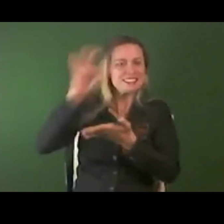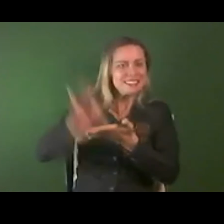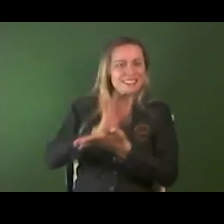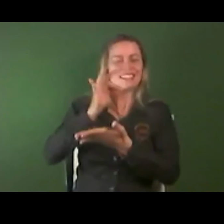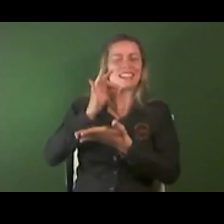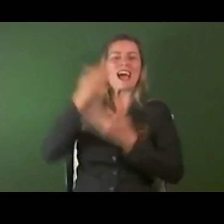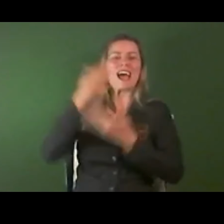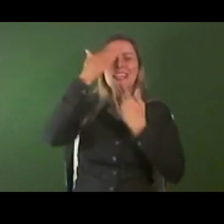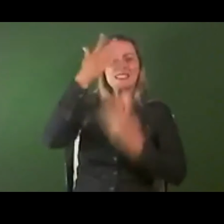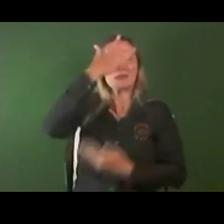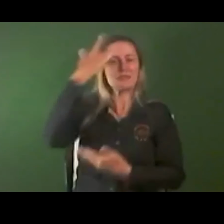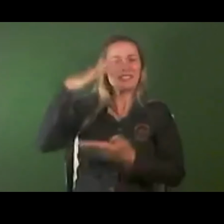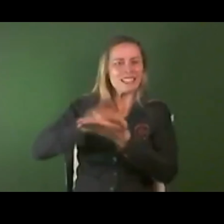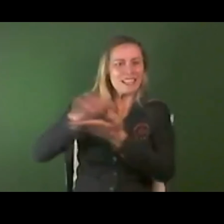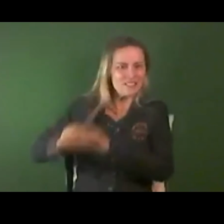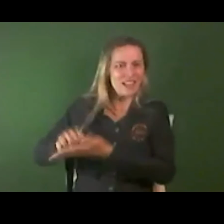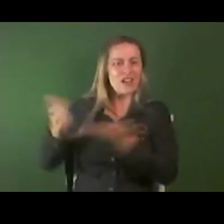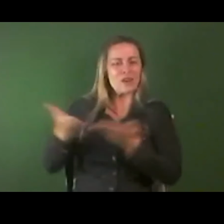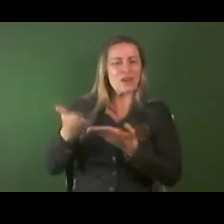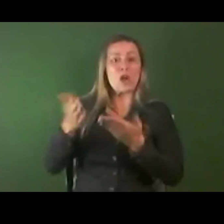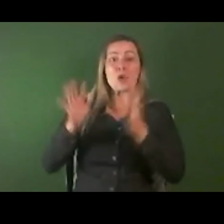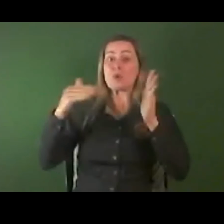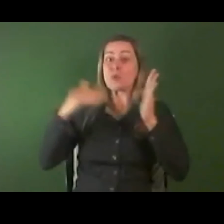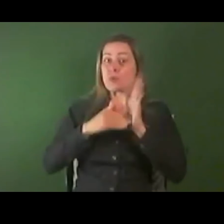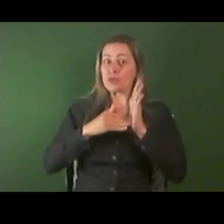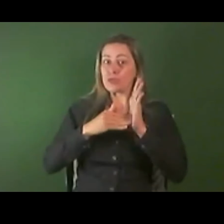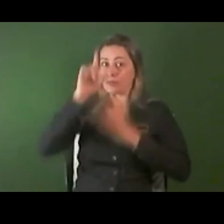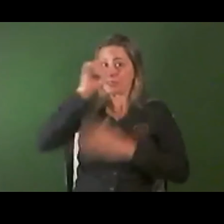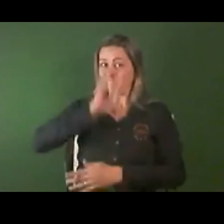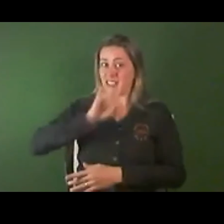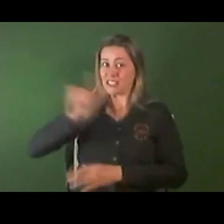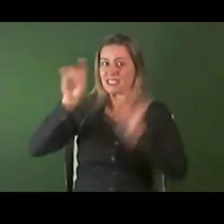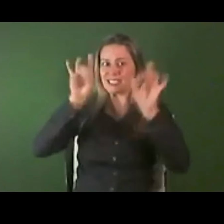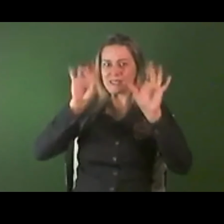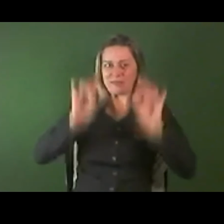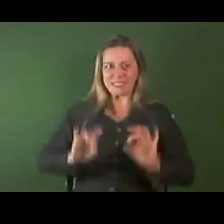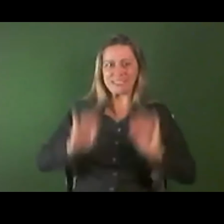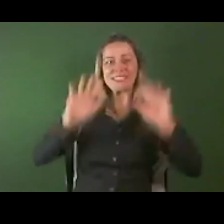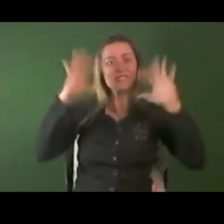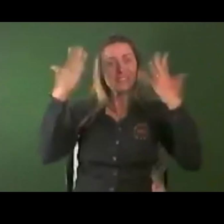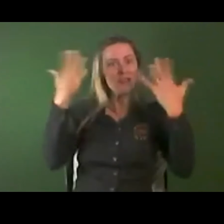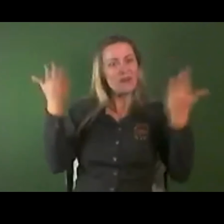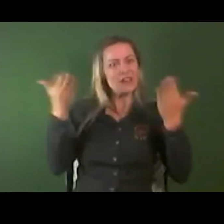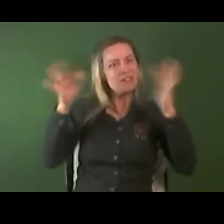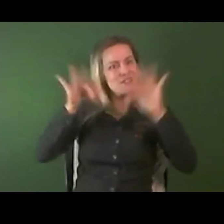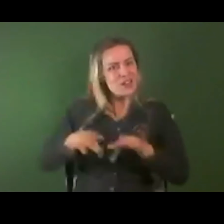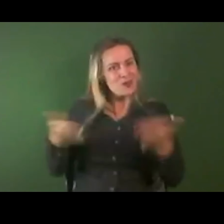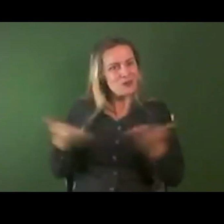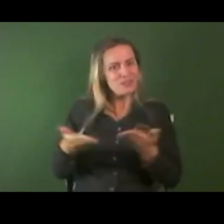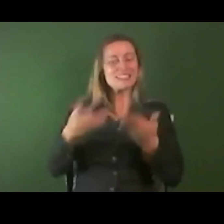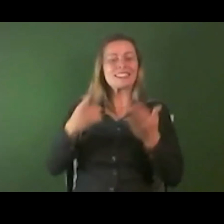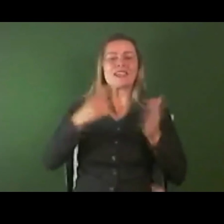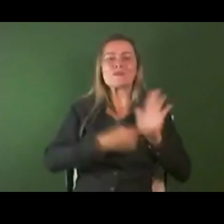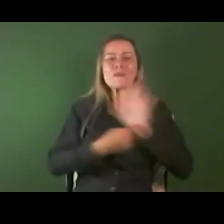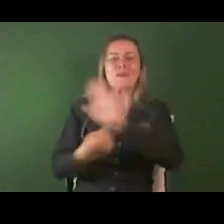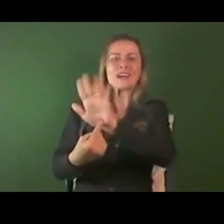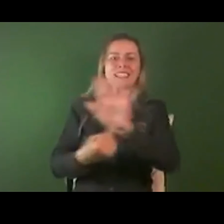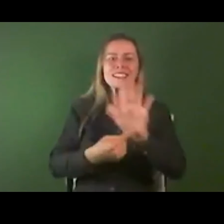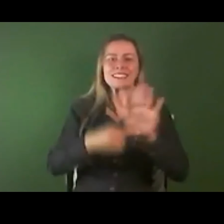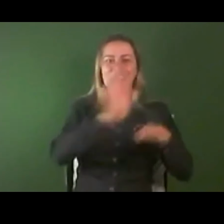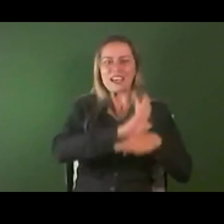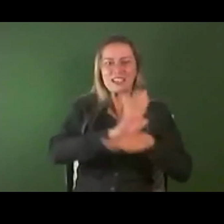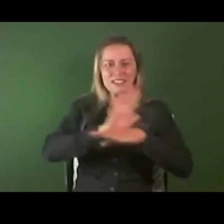convocatória. Para a gente agora, é o nosso último dia de festival, estamos encerrando. Então, eu vou passar novamente o vídeo da